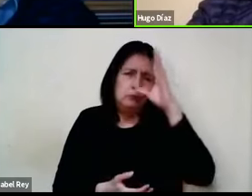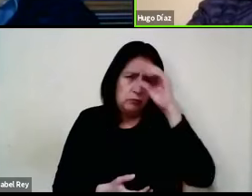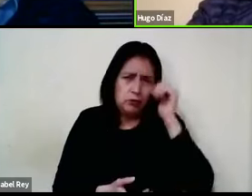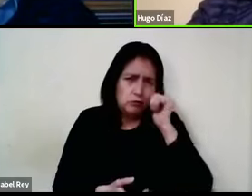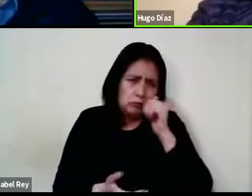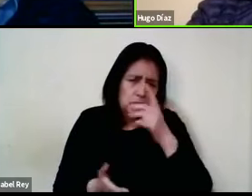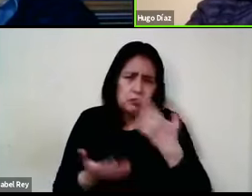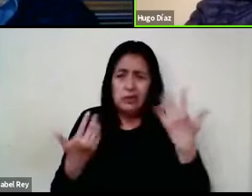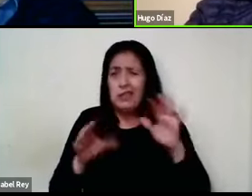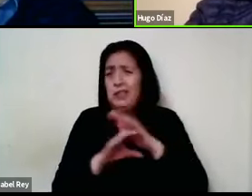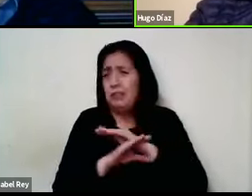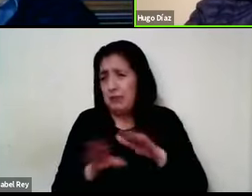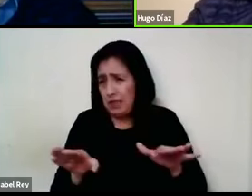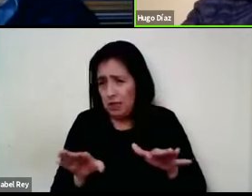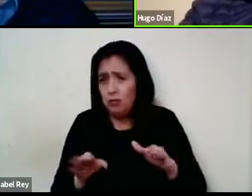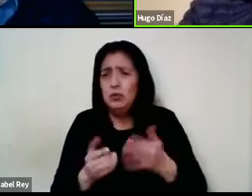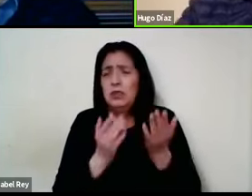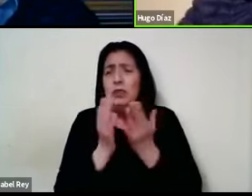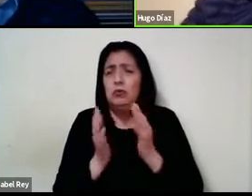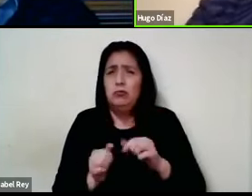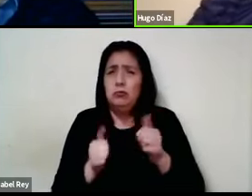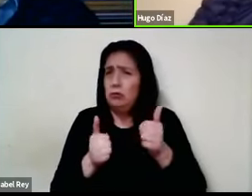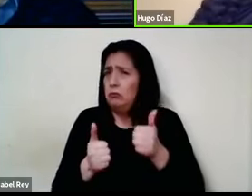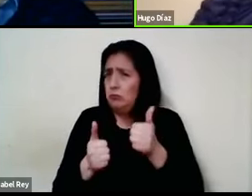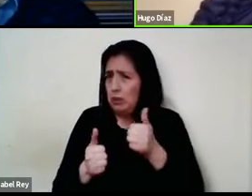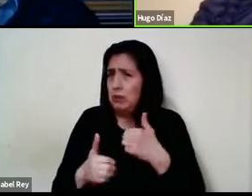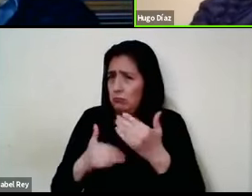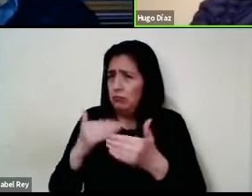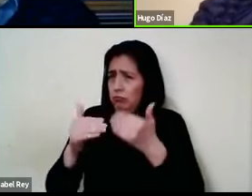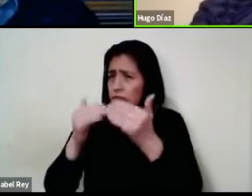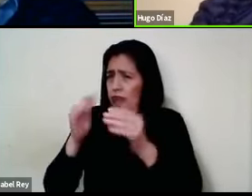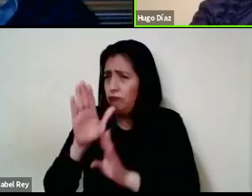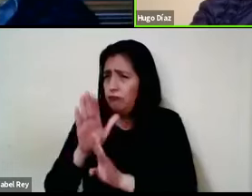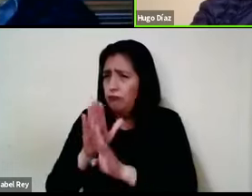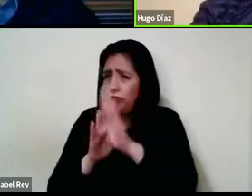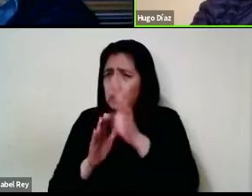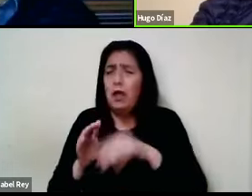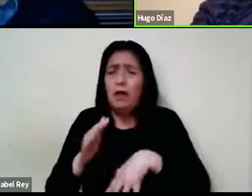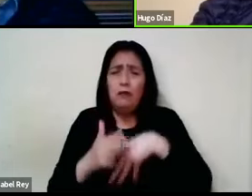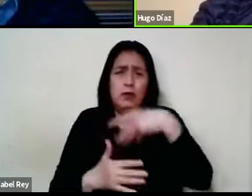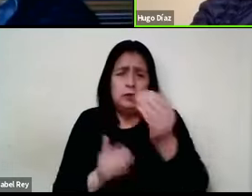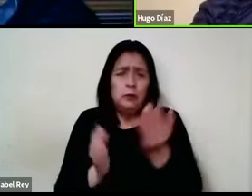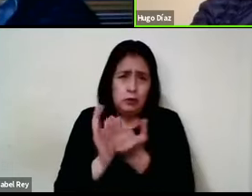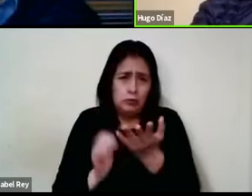ya egresados que tienen éxito ahora fuera de la escuela?